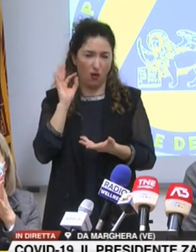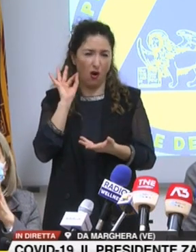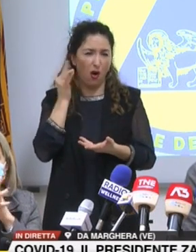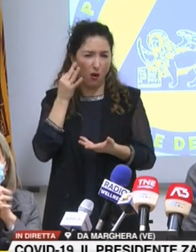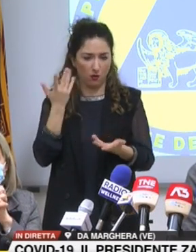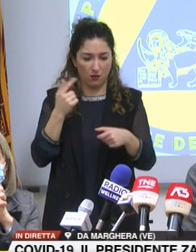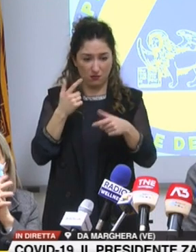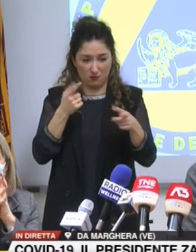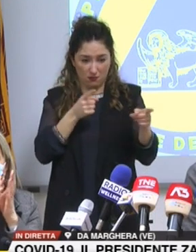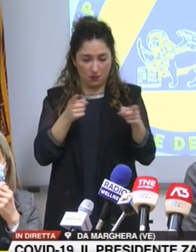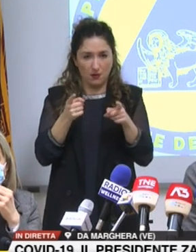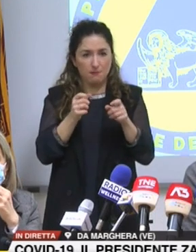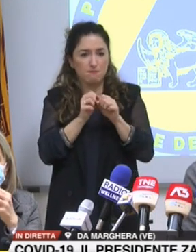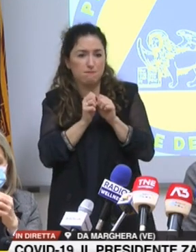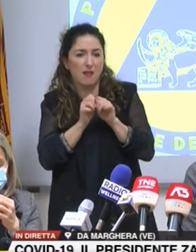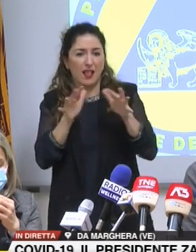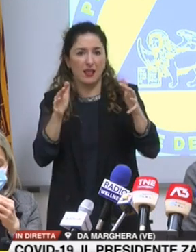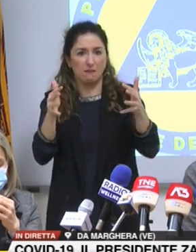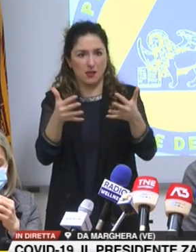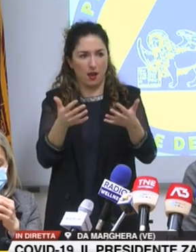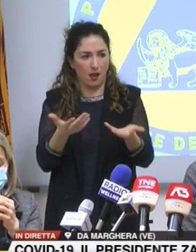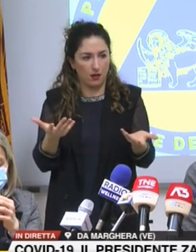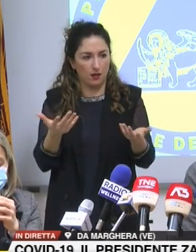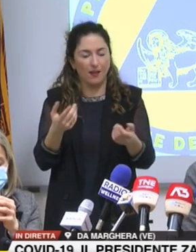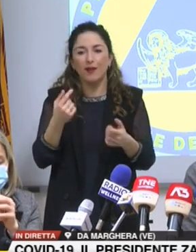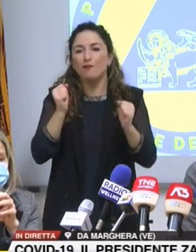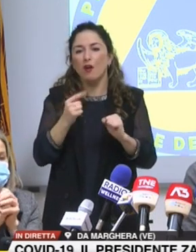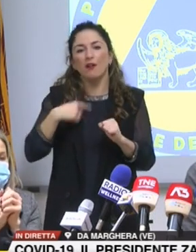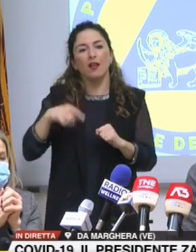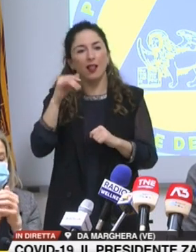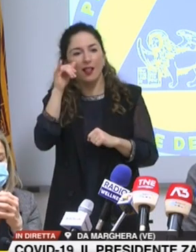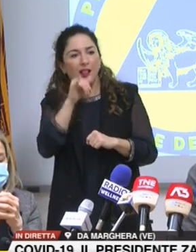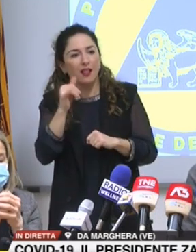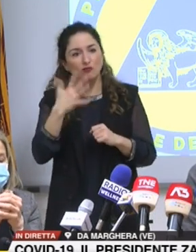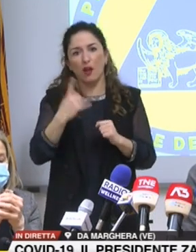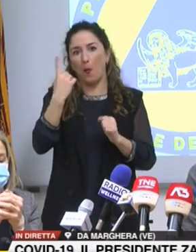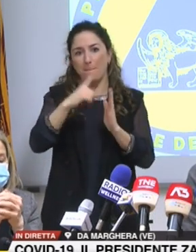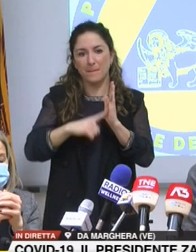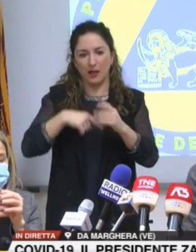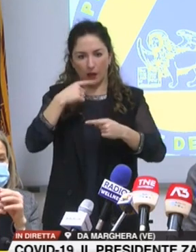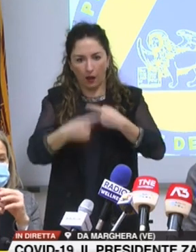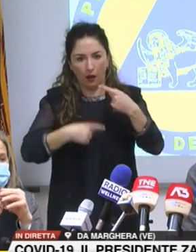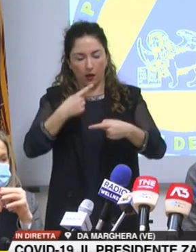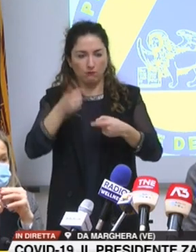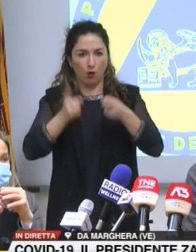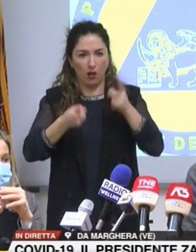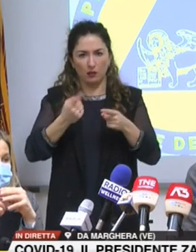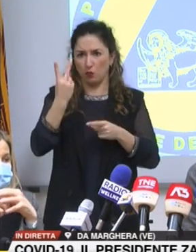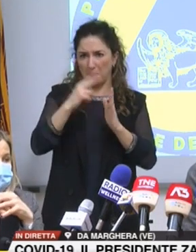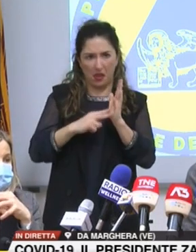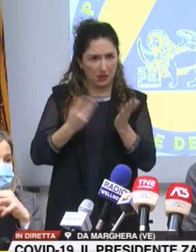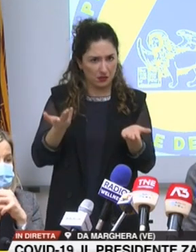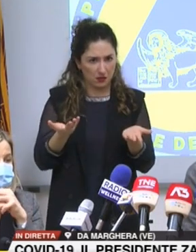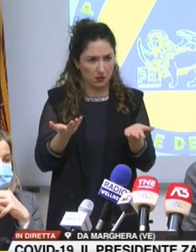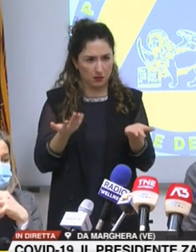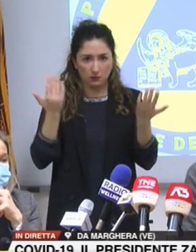in piena pandemia, abbiamo assistito, magari noi non ce ne rendiamo conto, ma è quasi un mese che va avanti questa storia. Due mesi,